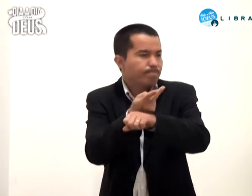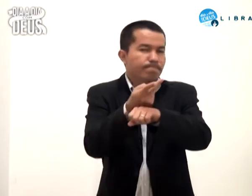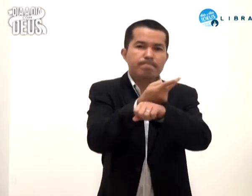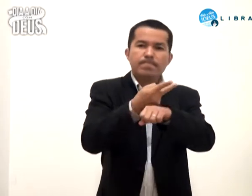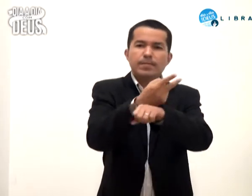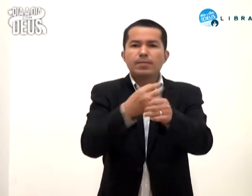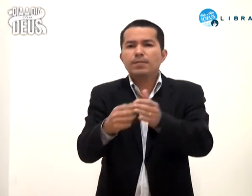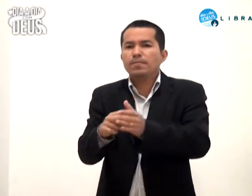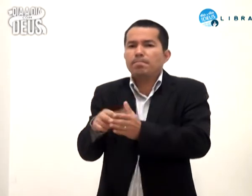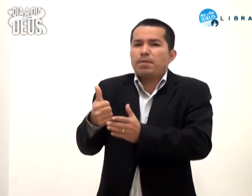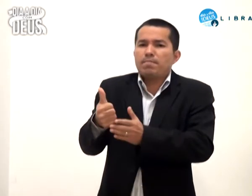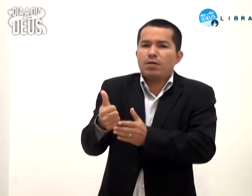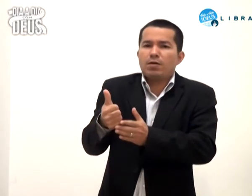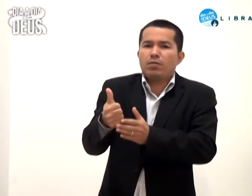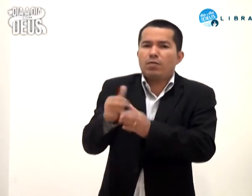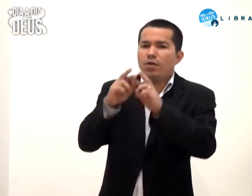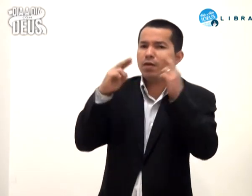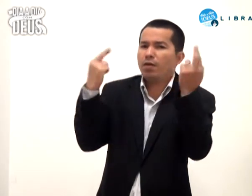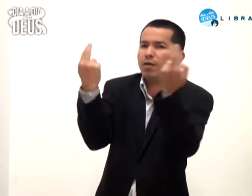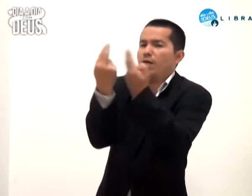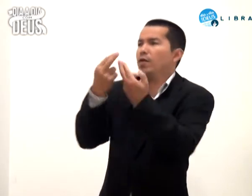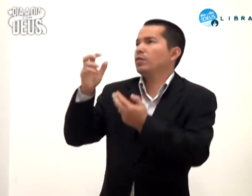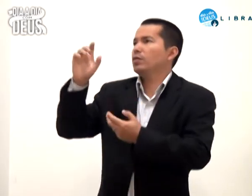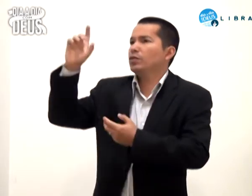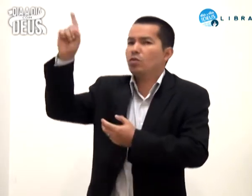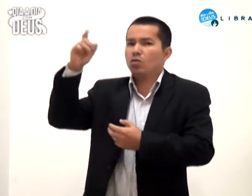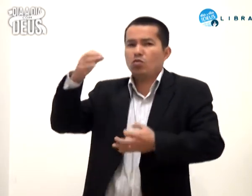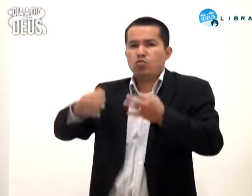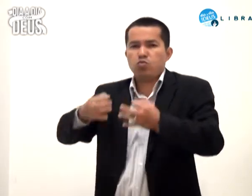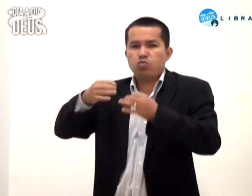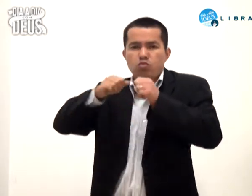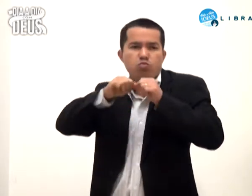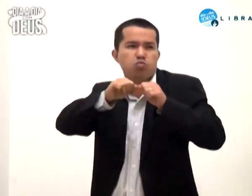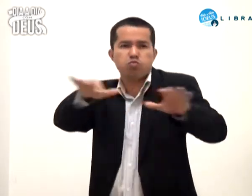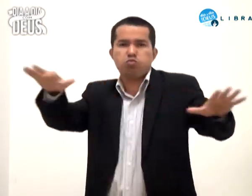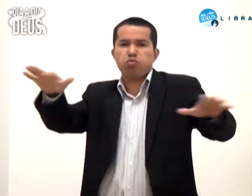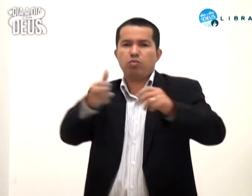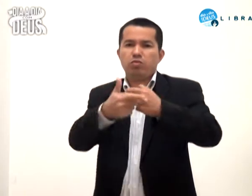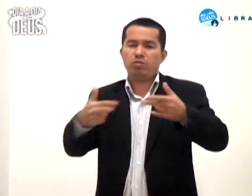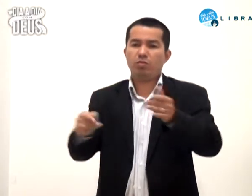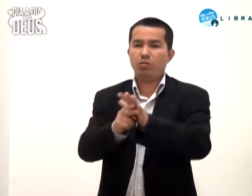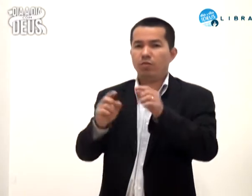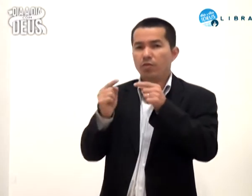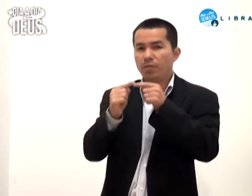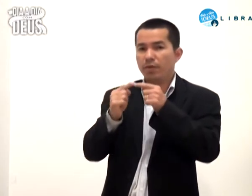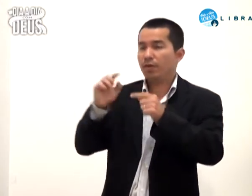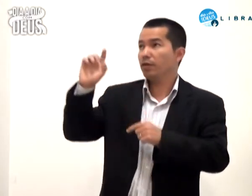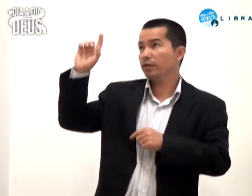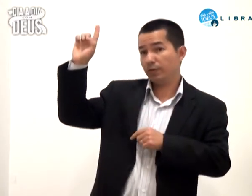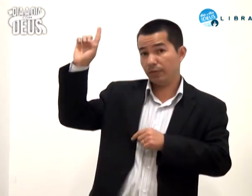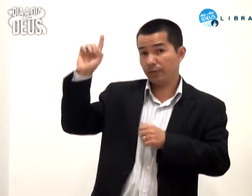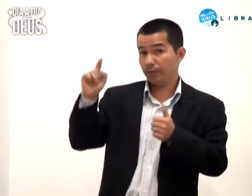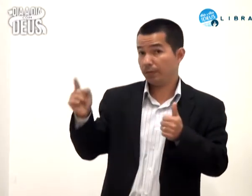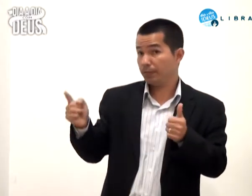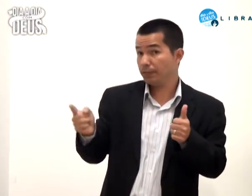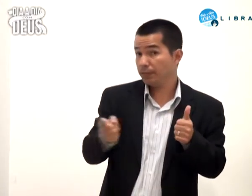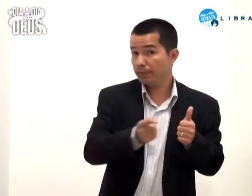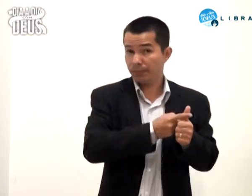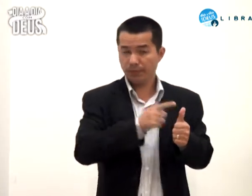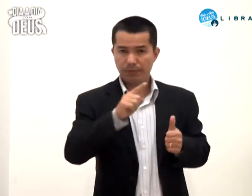buscai primeiro o reino de Deus e a sua justiça, e todas as outras coisas vos serão acrescentadas. Primeiro Deus. E